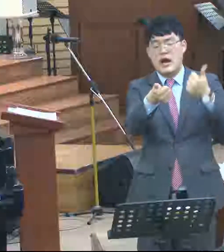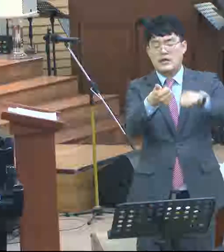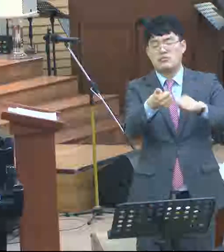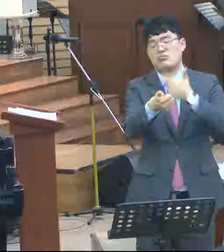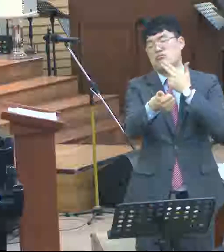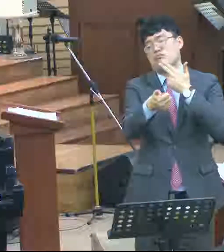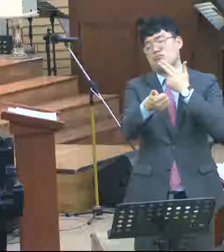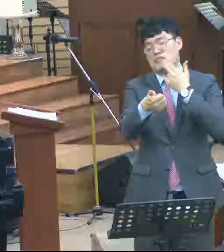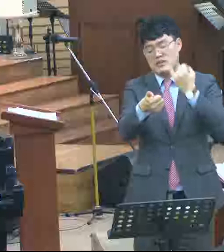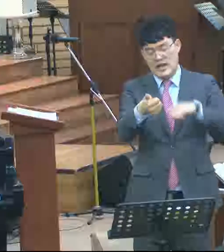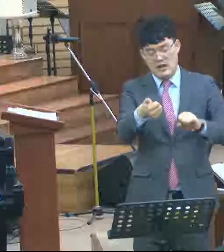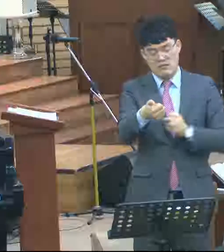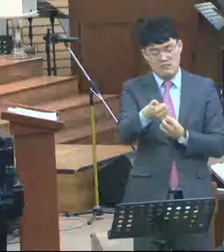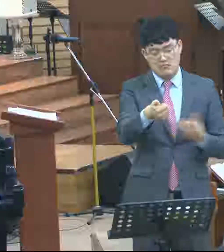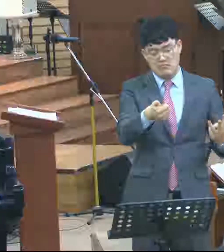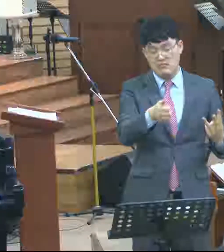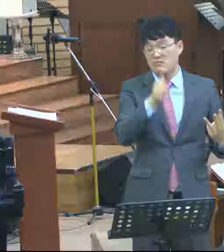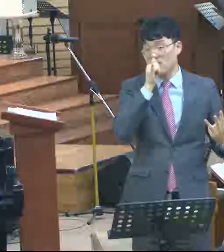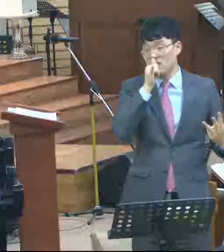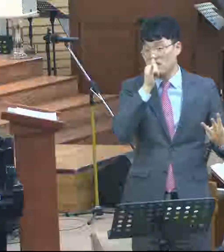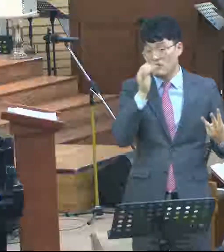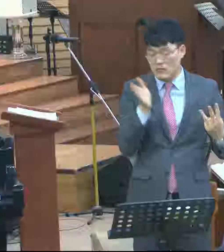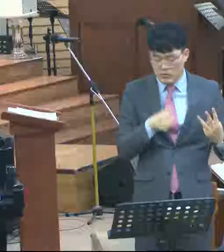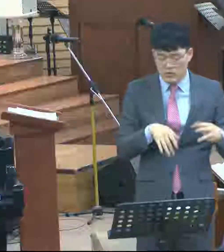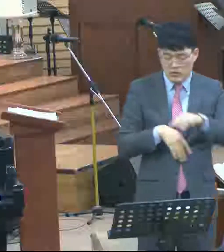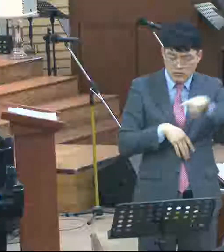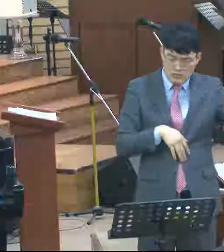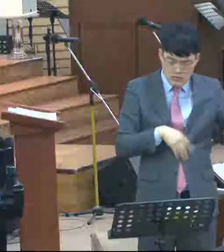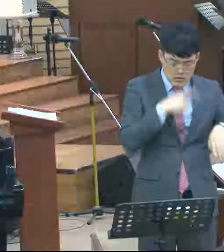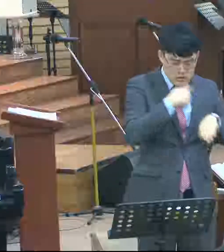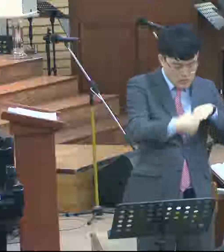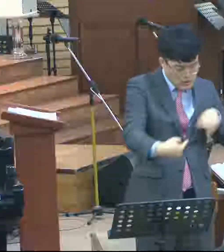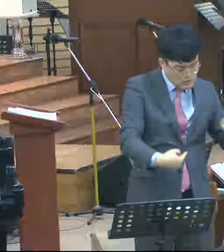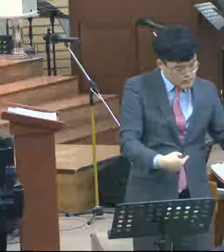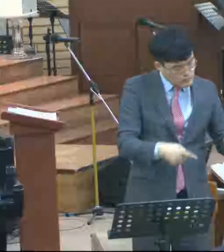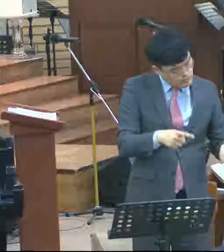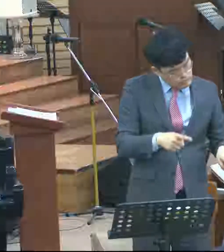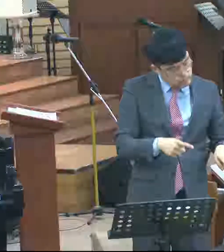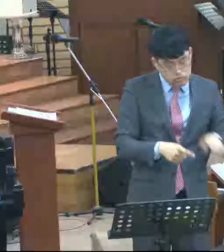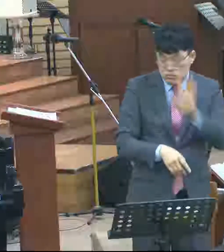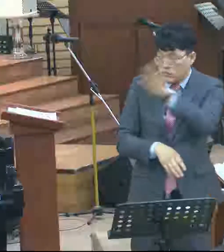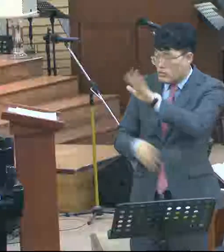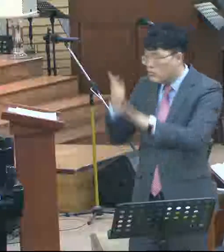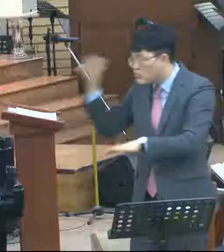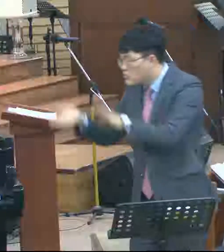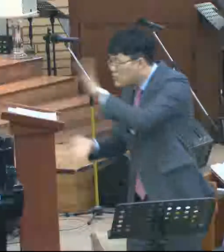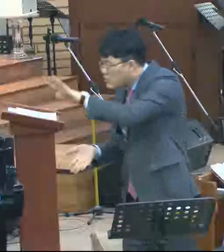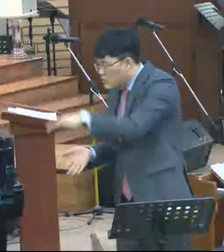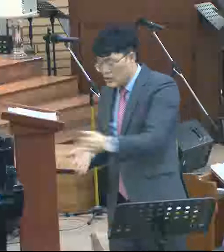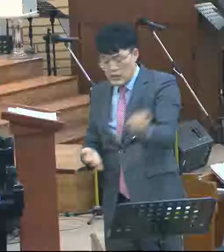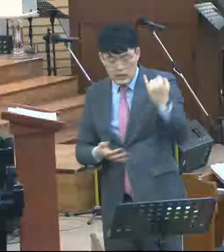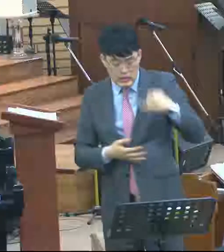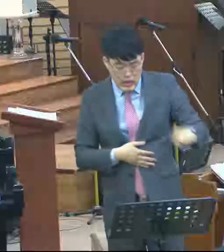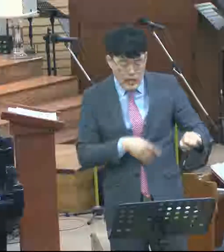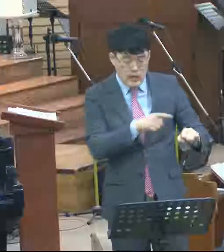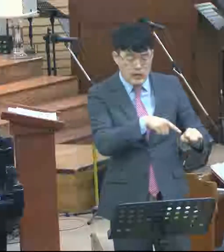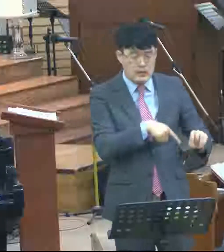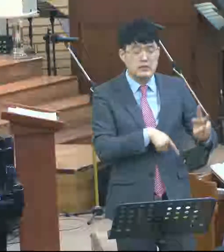모세에게 질문한 장면이 나옵니다. 여기 아들이 없어요. 다 딸이에요. 그러면 시집을 다른 지파로 가면